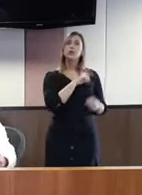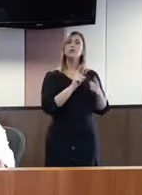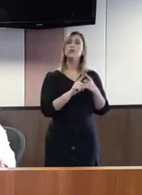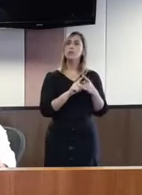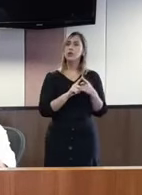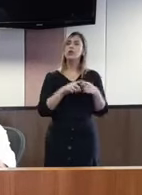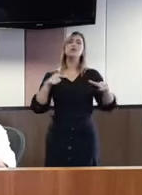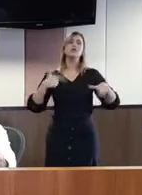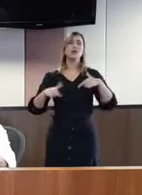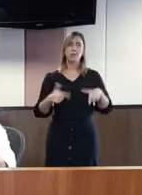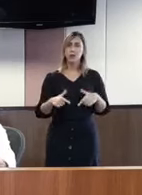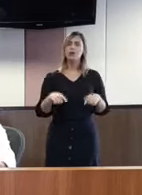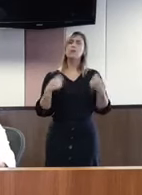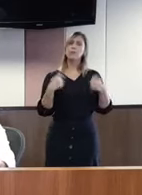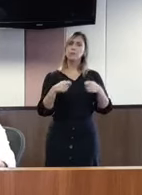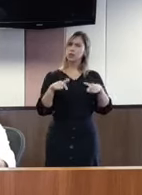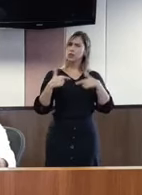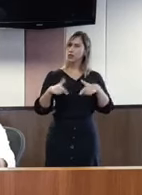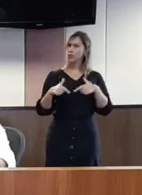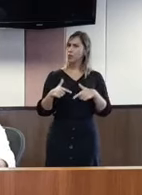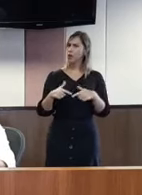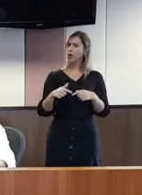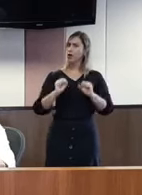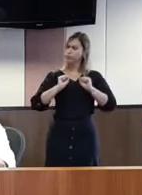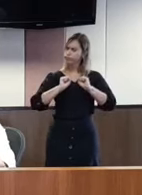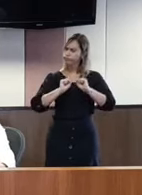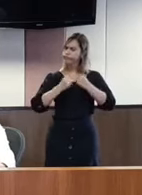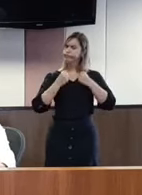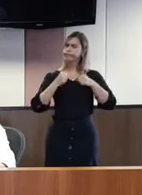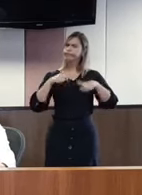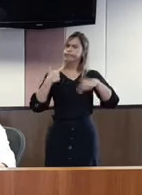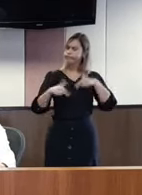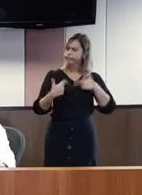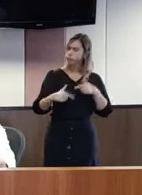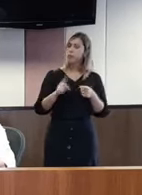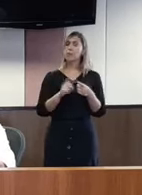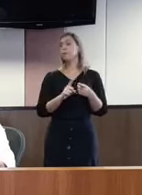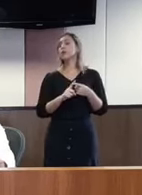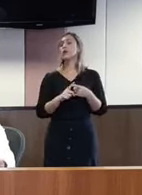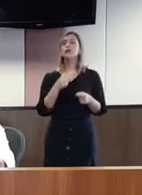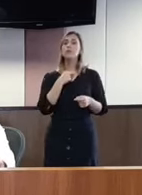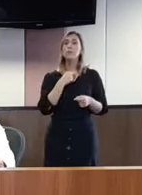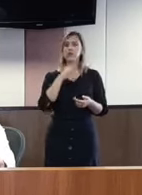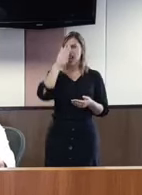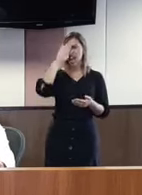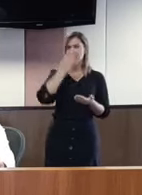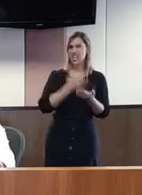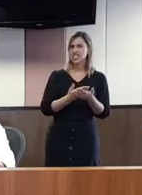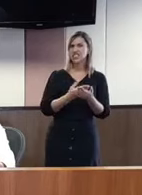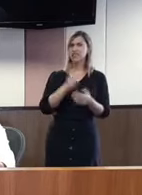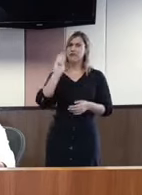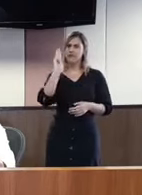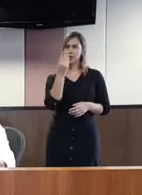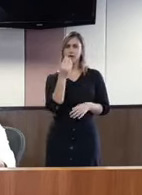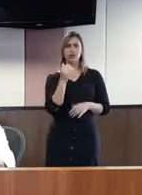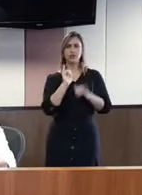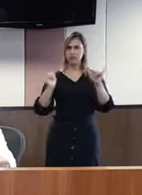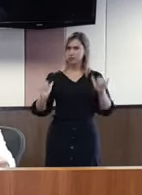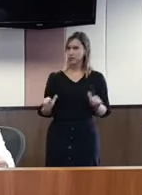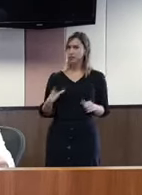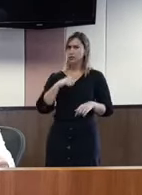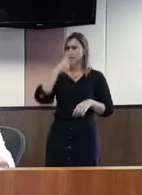estão trabalhando. É preciso que trabalhe muito para combater essas fake news. Não podemos acreditar nas fake news. Tem